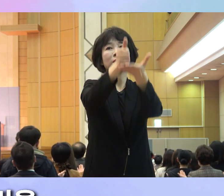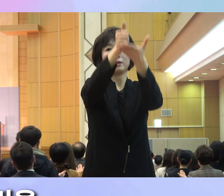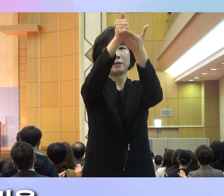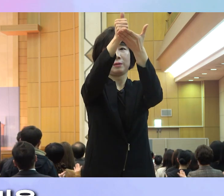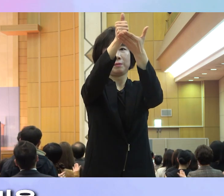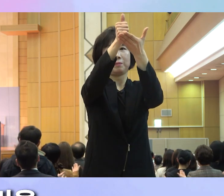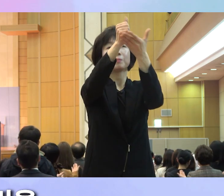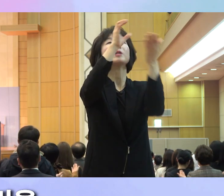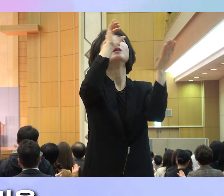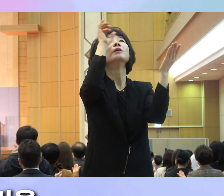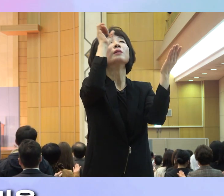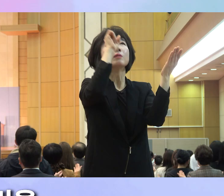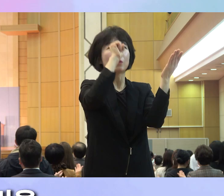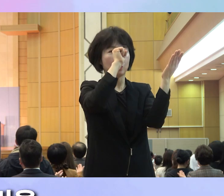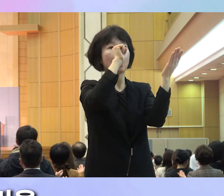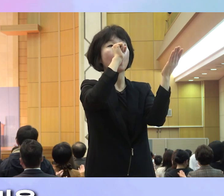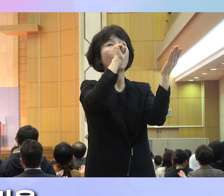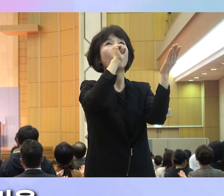하나님,